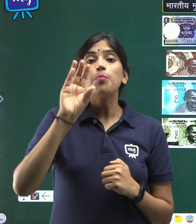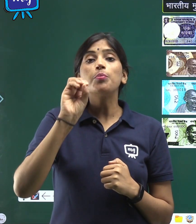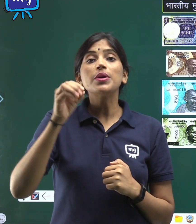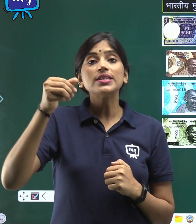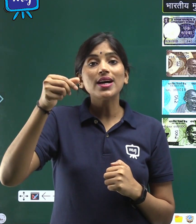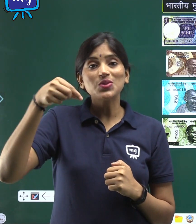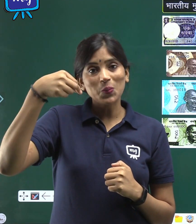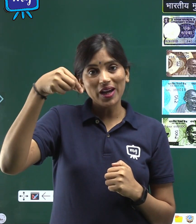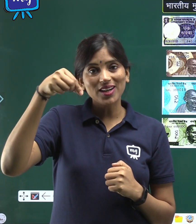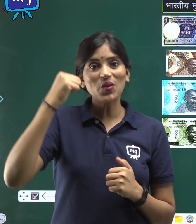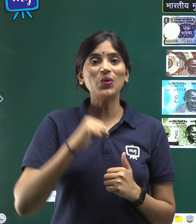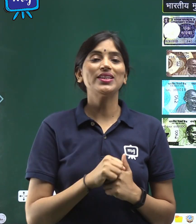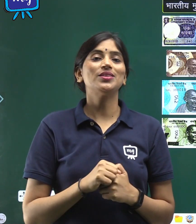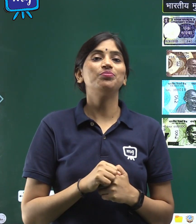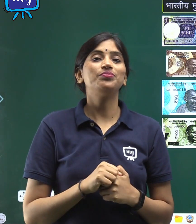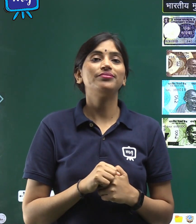50 रुपए का नोट,